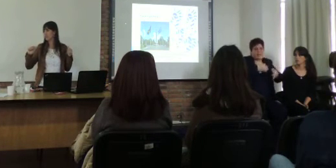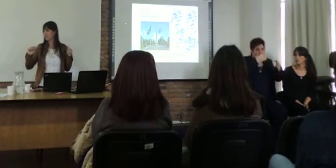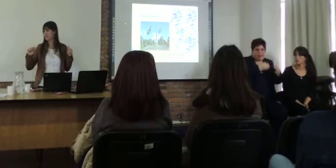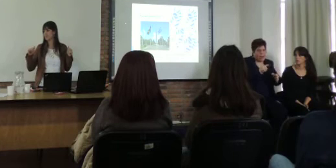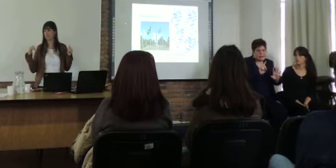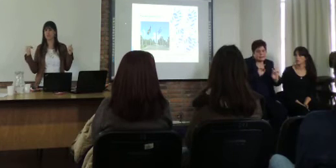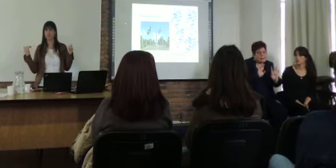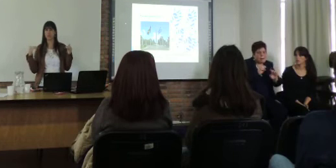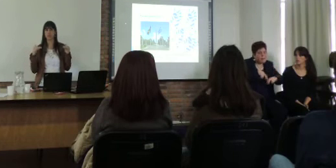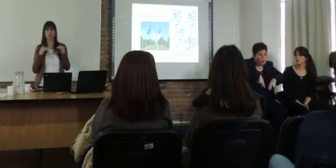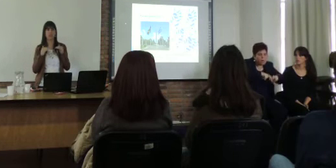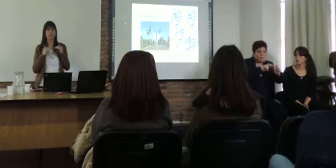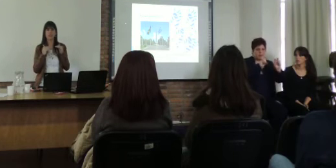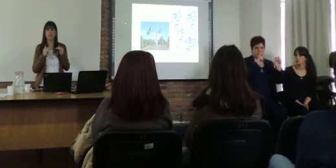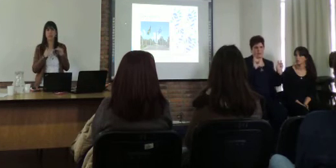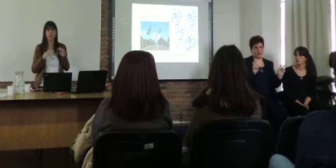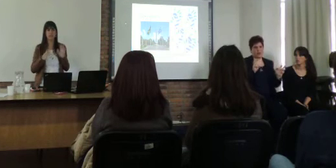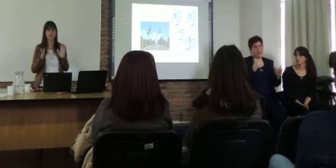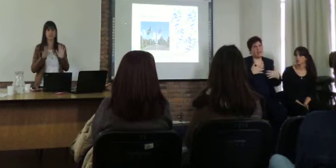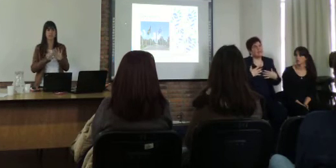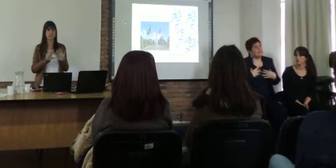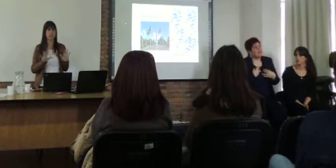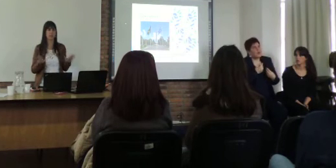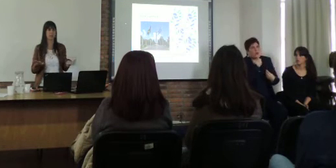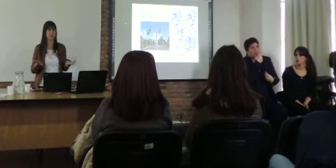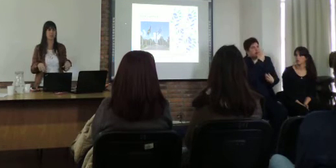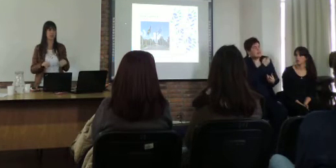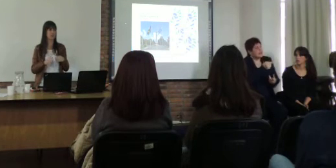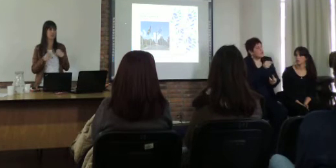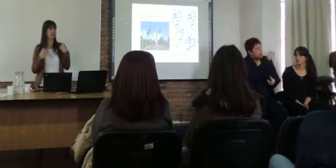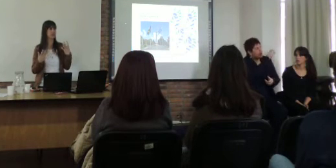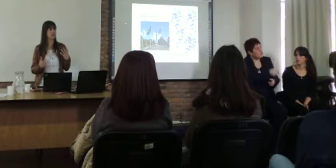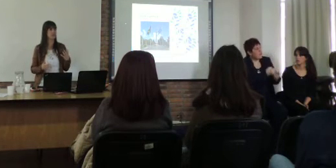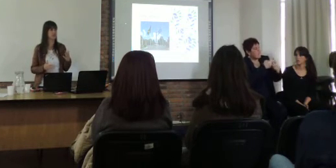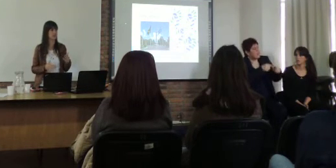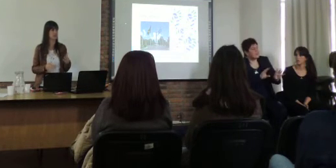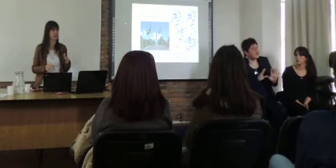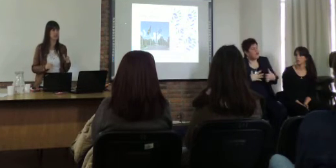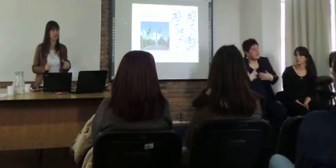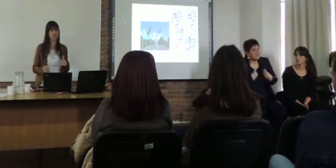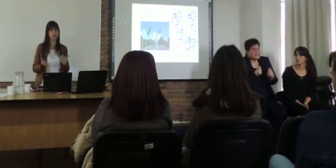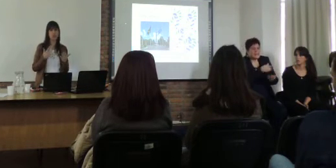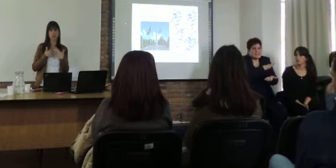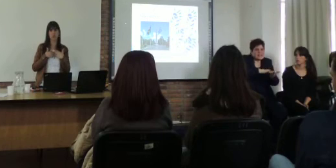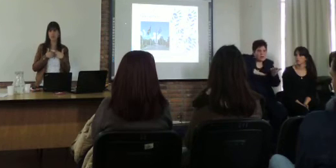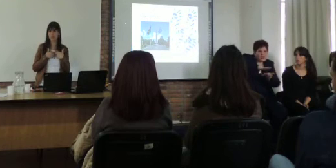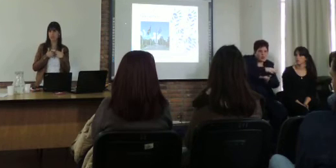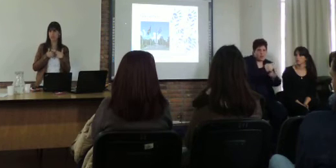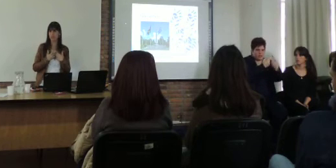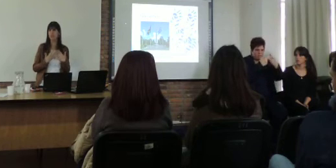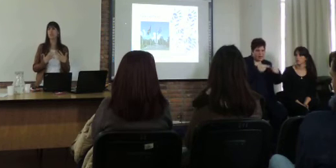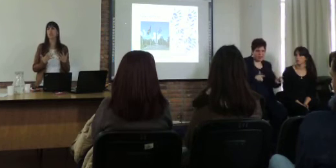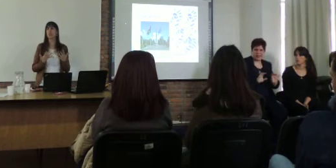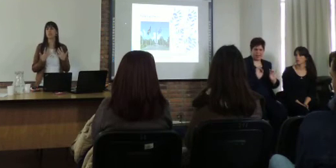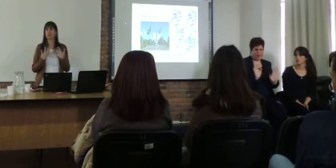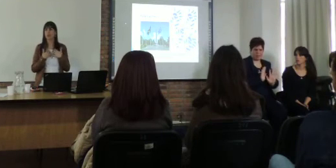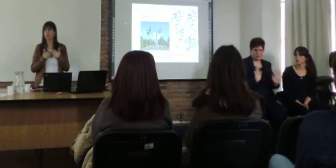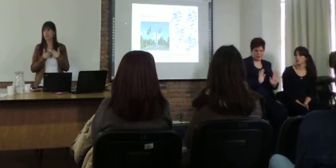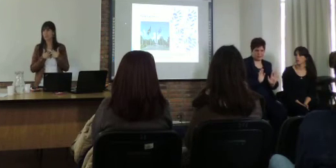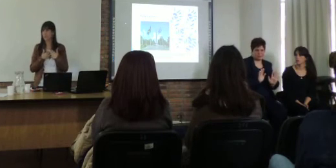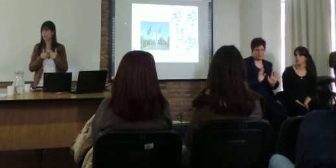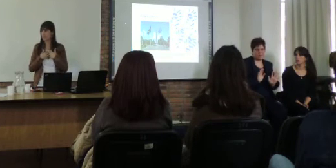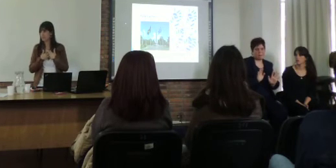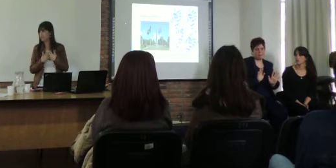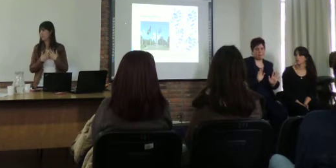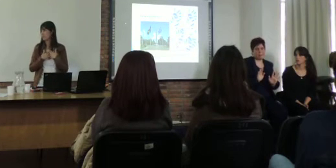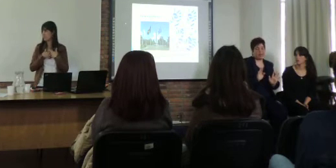vem estabelecer mais um marco e dizer assim e pronto. A gente vem contar as coisas que acontecem como a nossa verdade, do